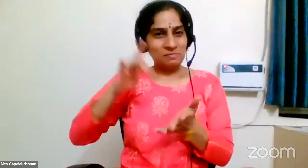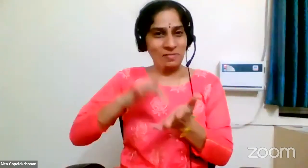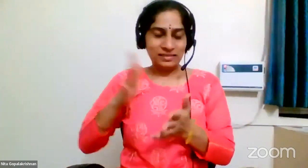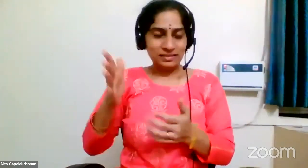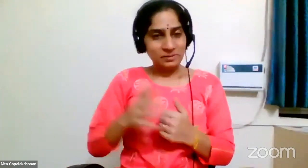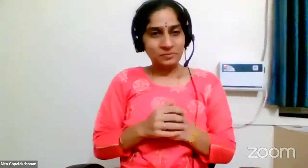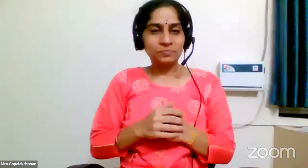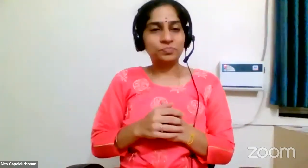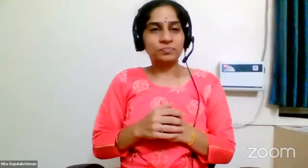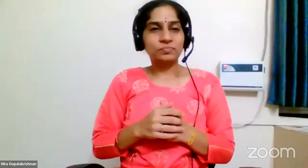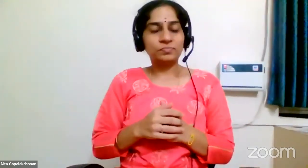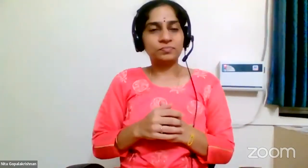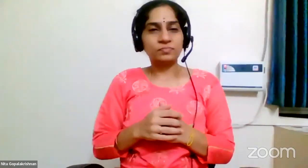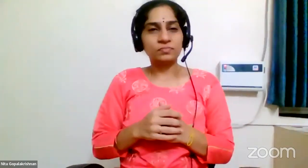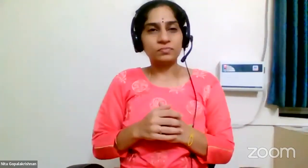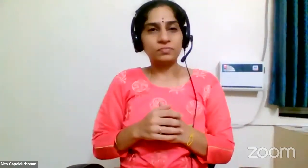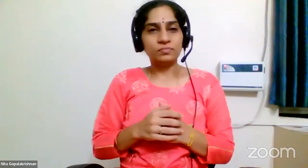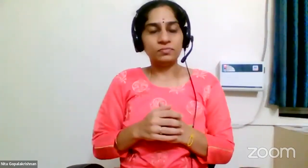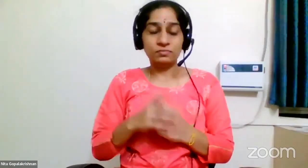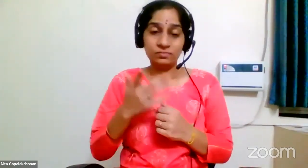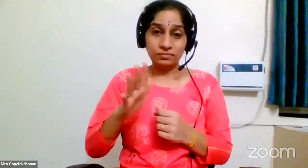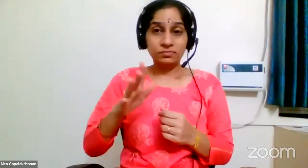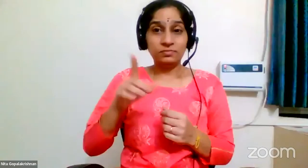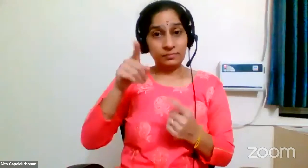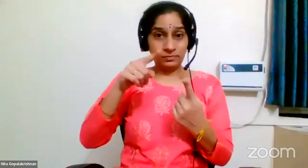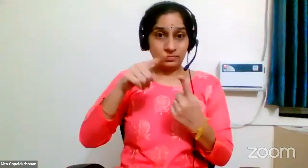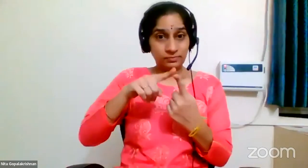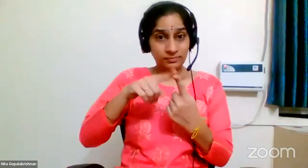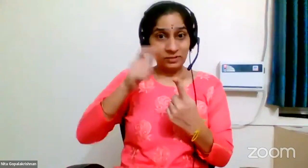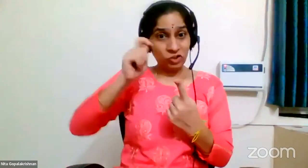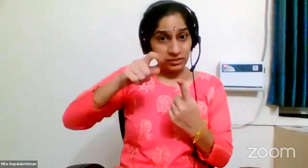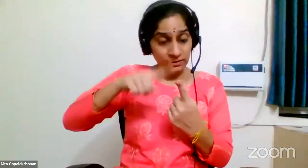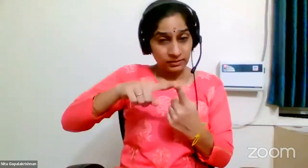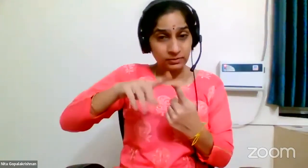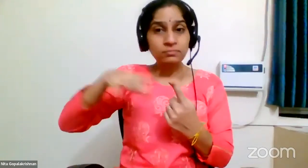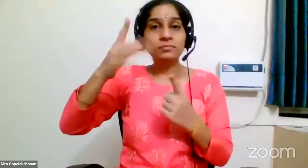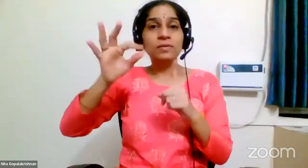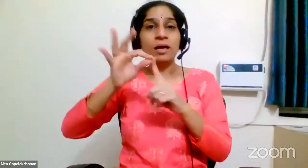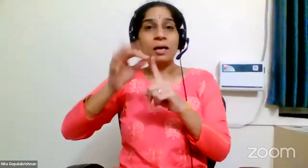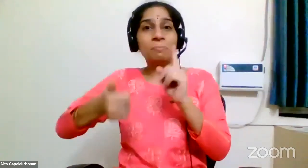और प्रेसिडेंट और प्रधानमंत्री,